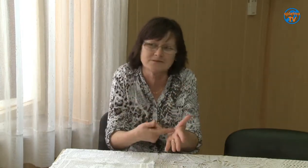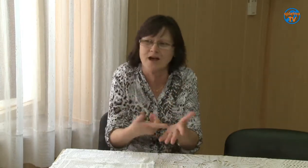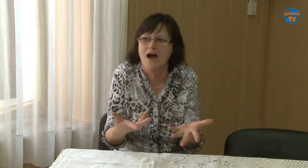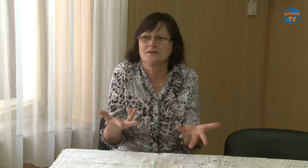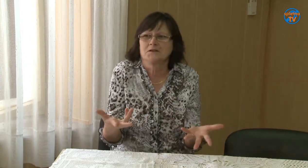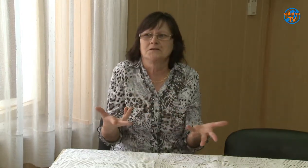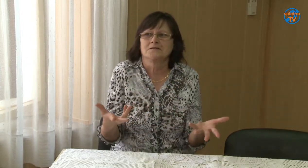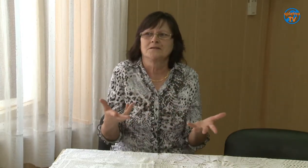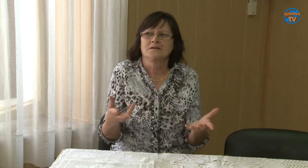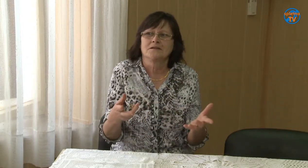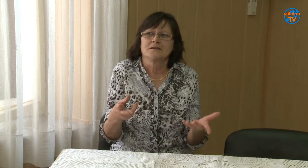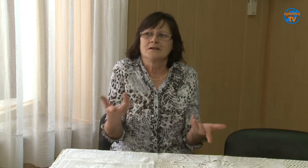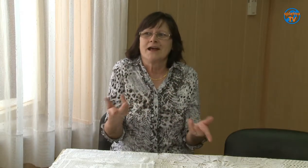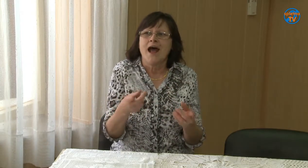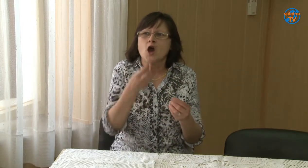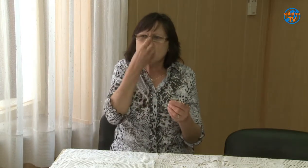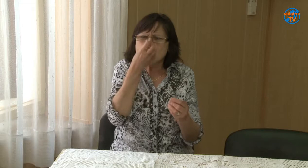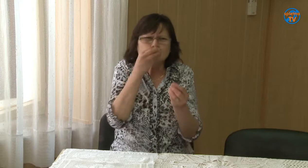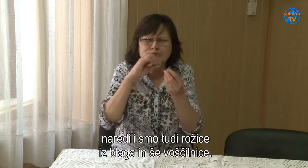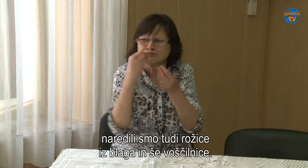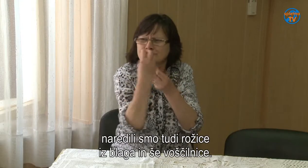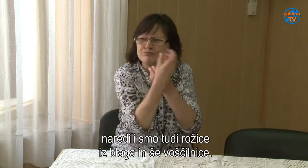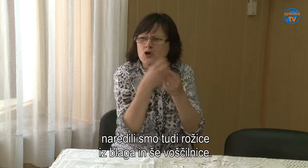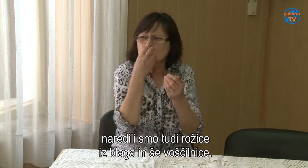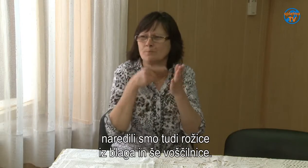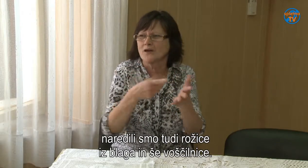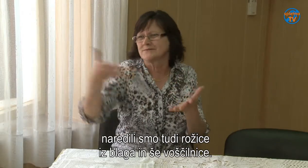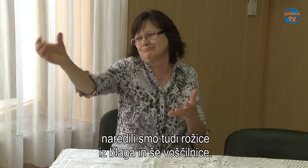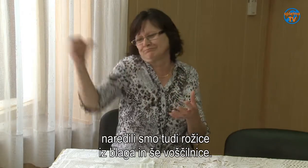Da bi Bogdan, da bi Bogdan,